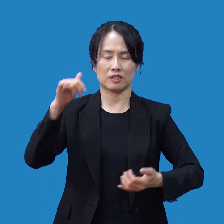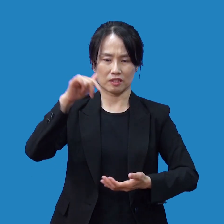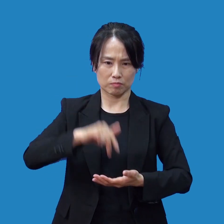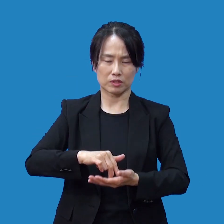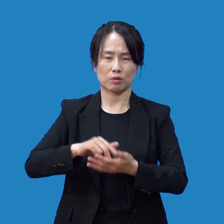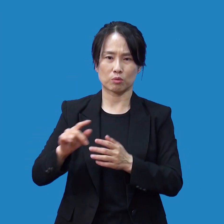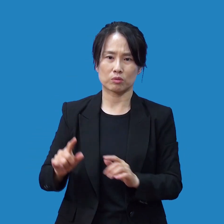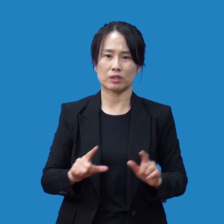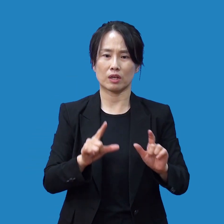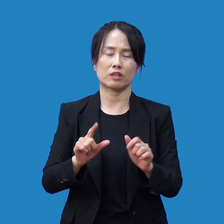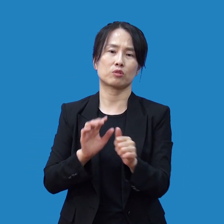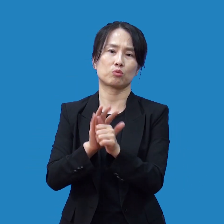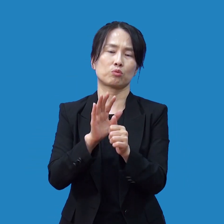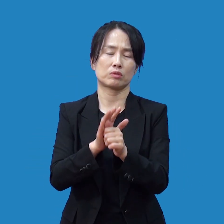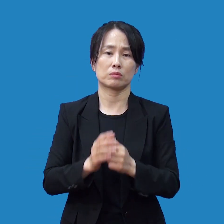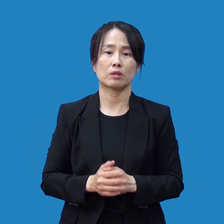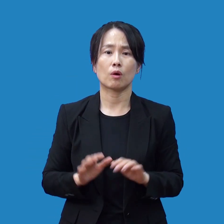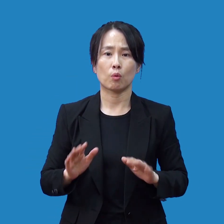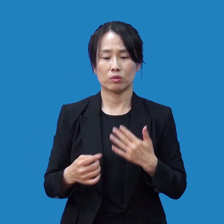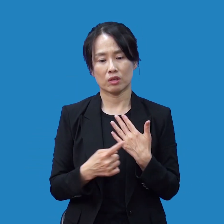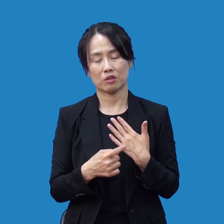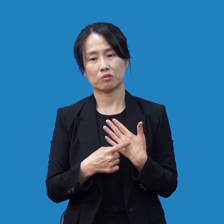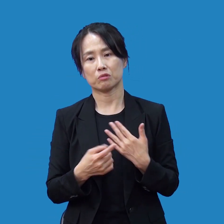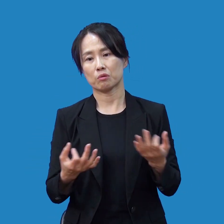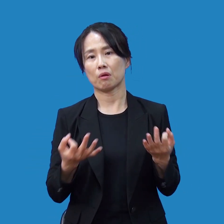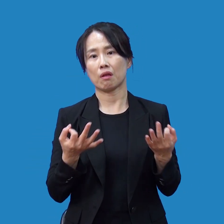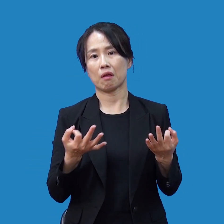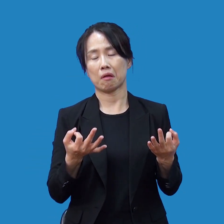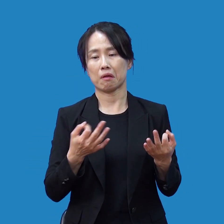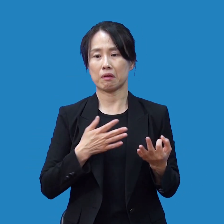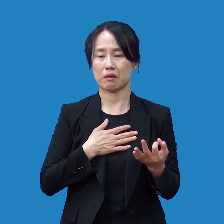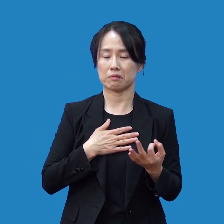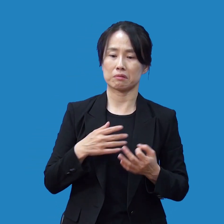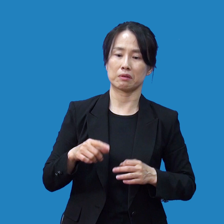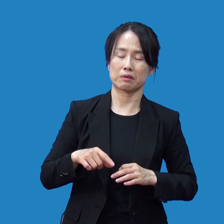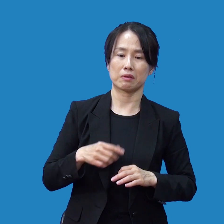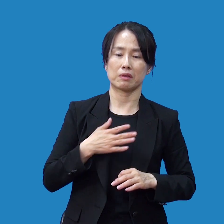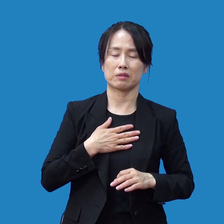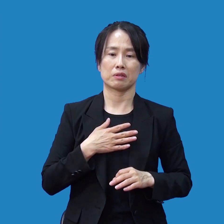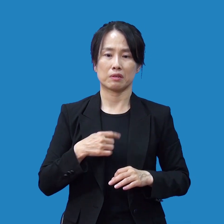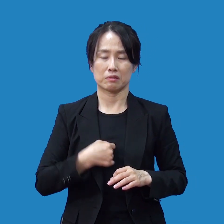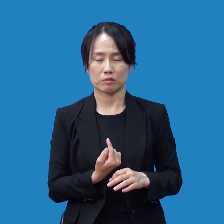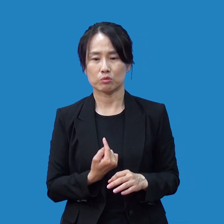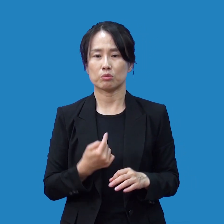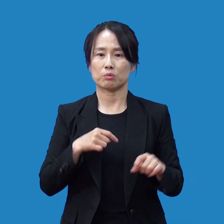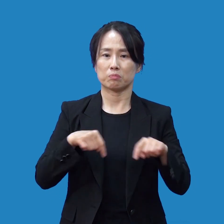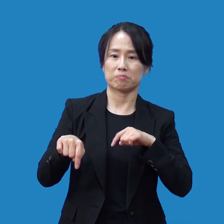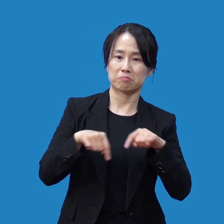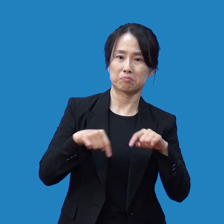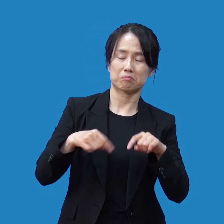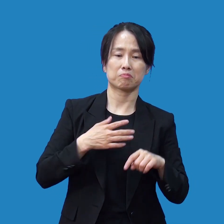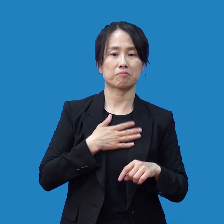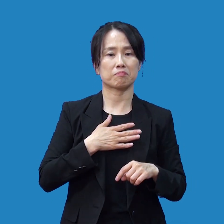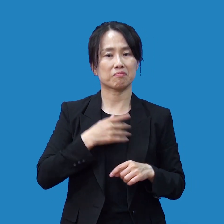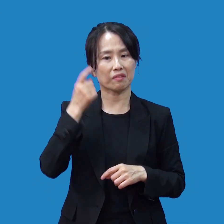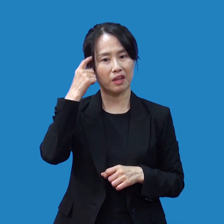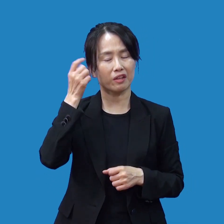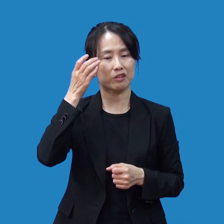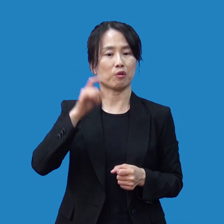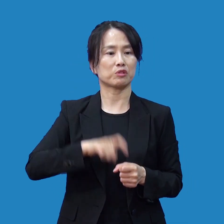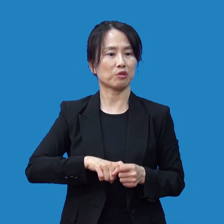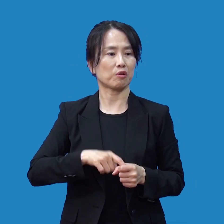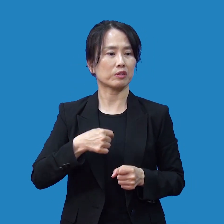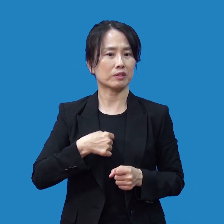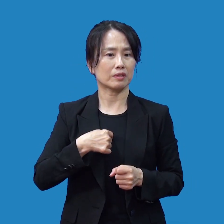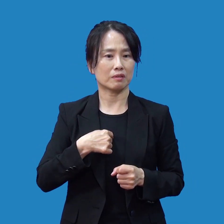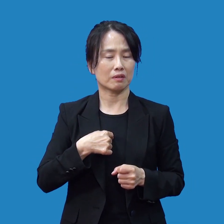겉으로 폼 잡는 사람들, 자신이 인생의 왕자에서 앉아 스스로 그러면서 신령한 척하면서 사람들에게